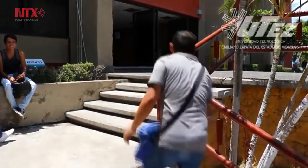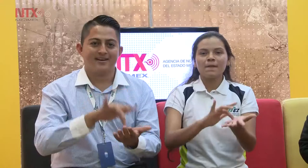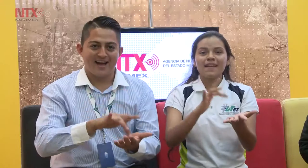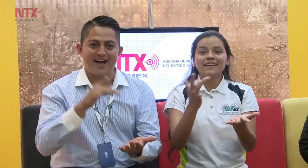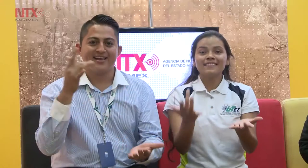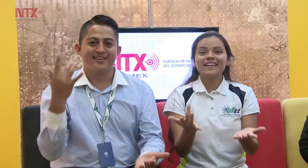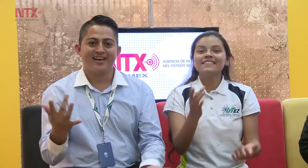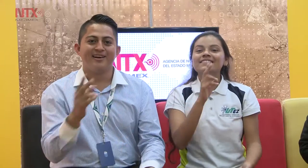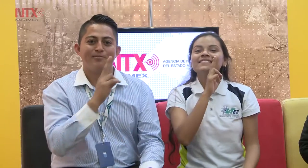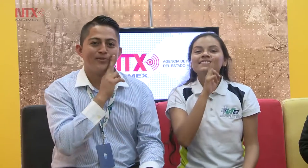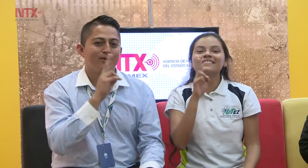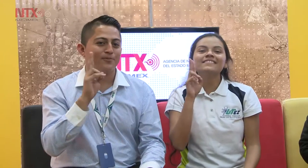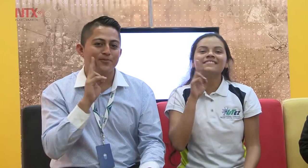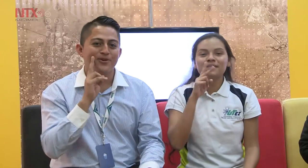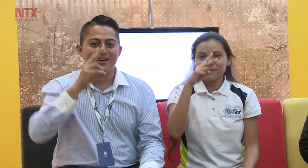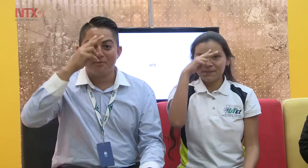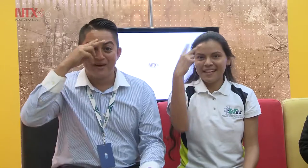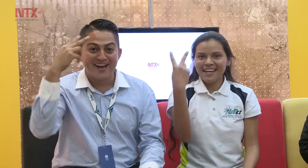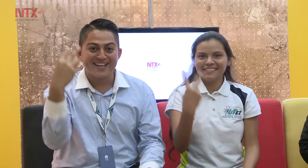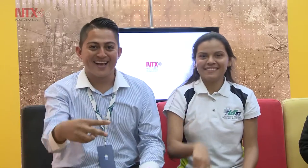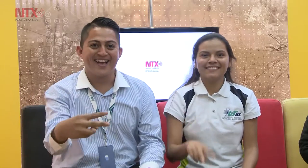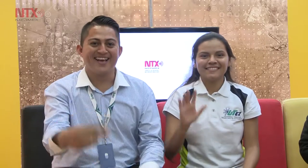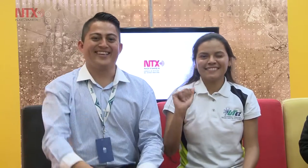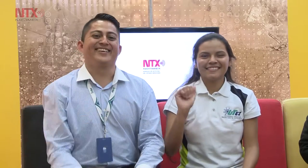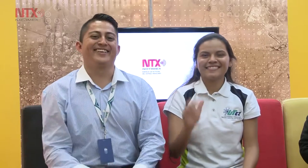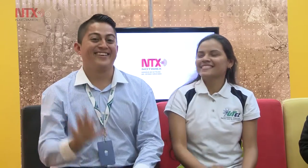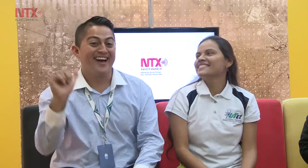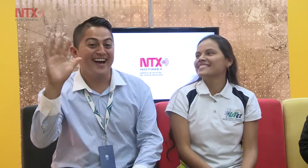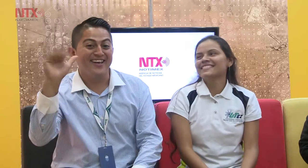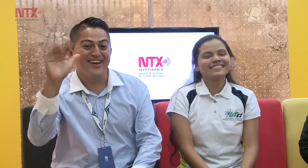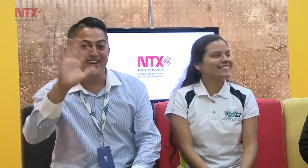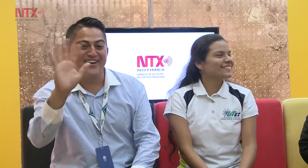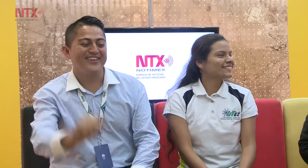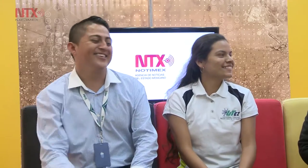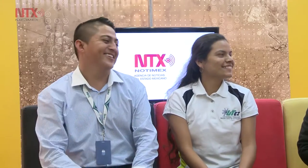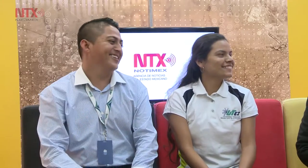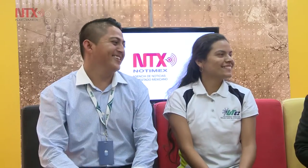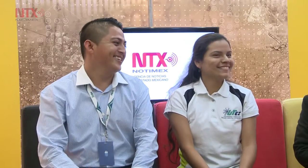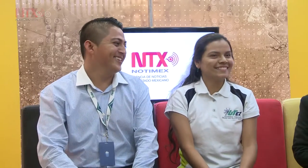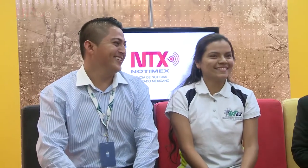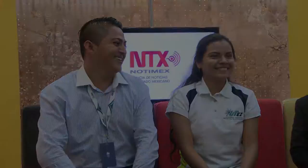Rivera. Notimex. Gracias, Notimex. Bye.